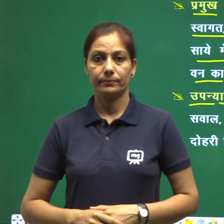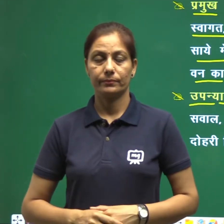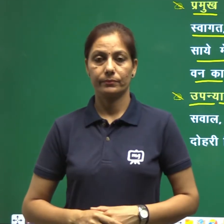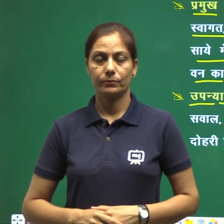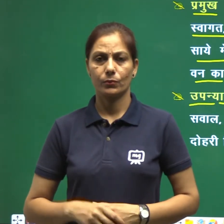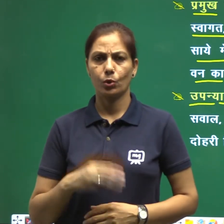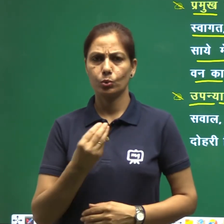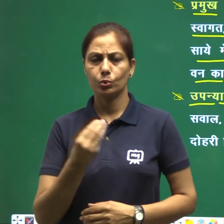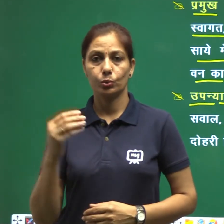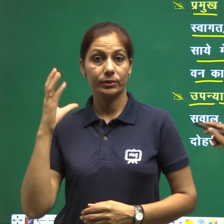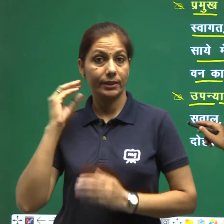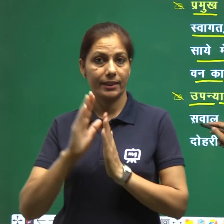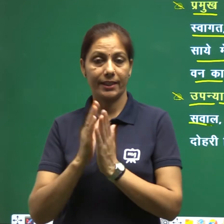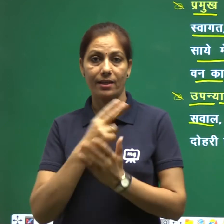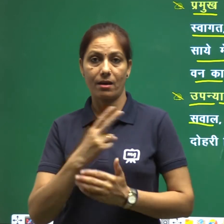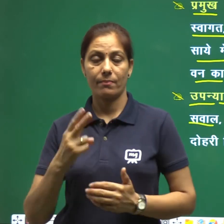छोटे छोटे सवाल,